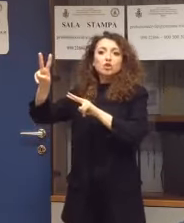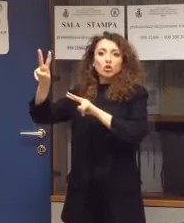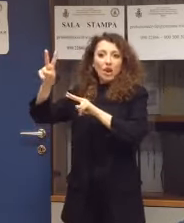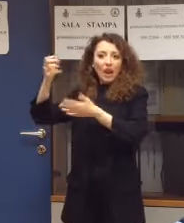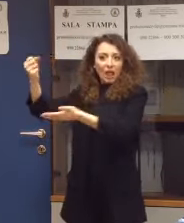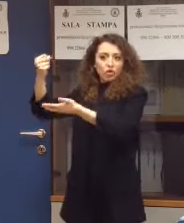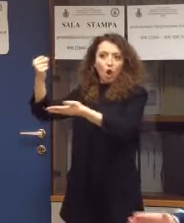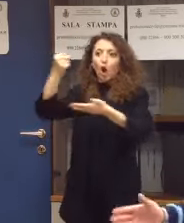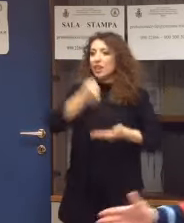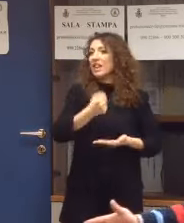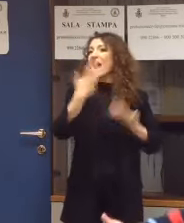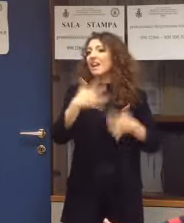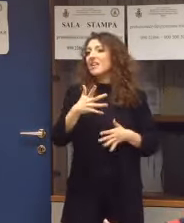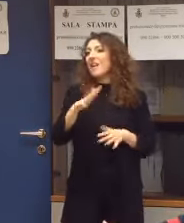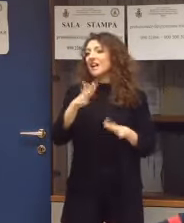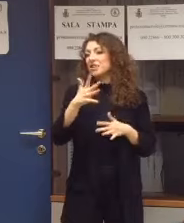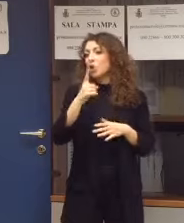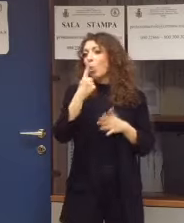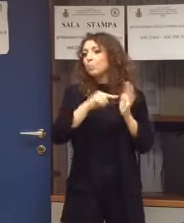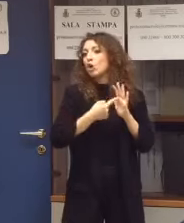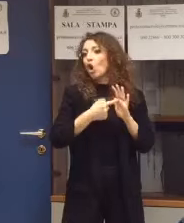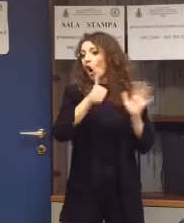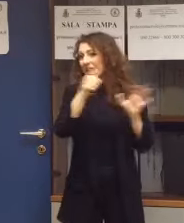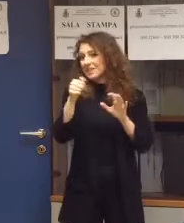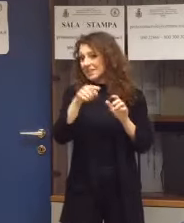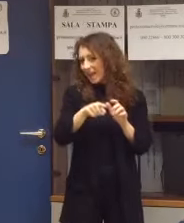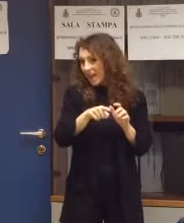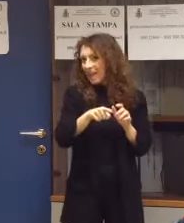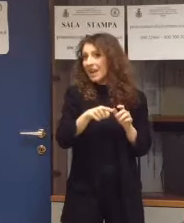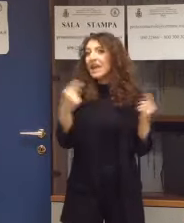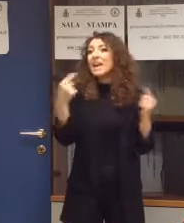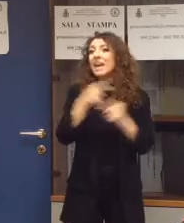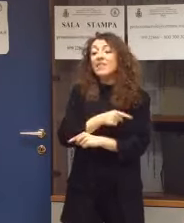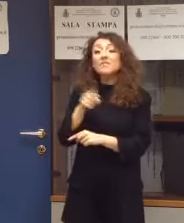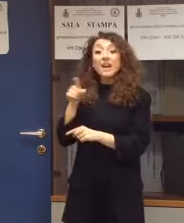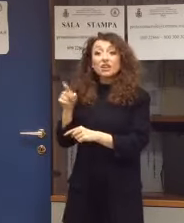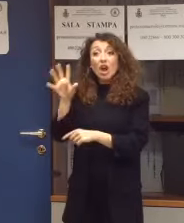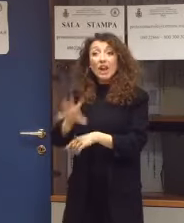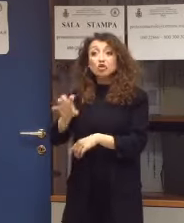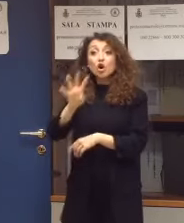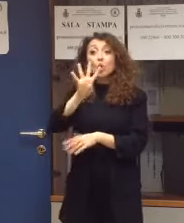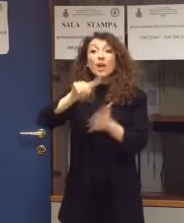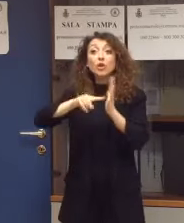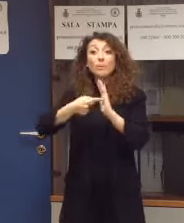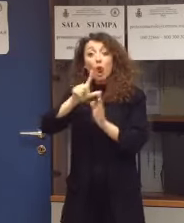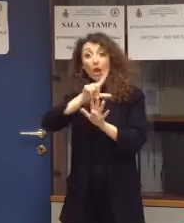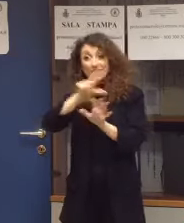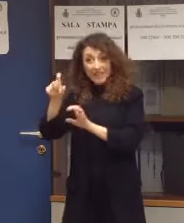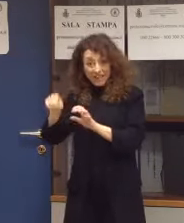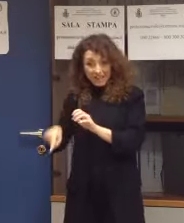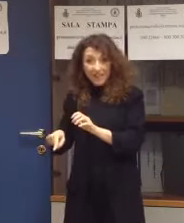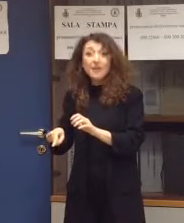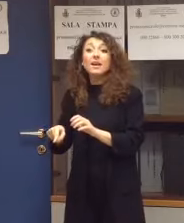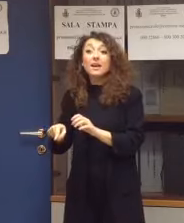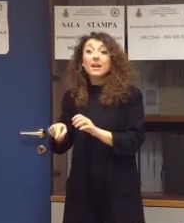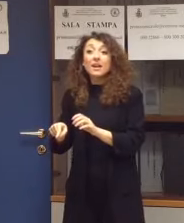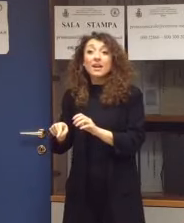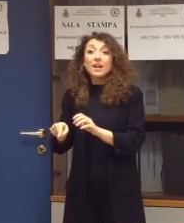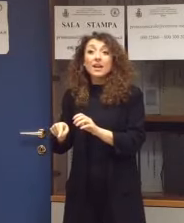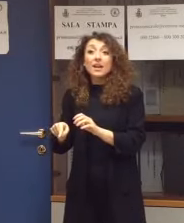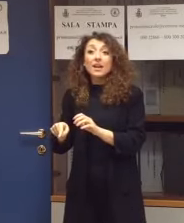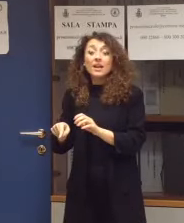arrivati. Erano circa 1,6 milioni, mentre quelli della regione erano 4,7 milioni. Di questi 4,7 milioni ne